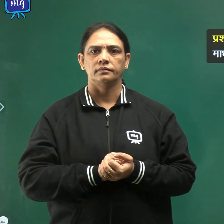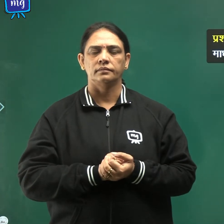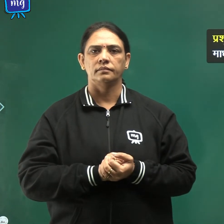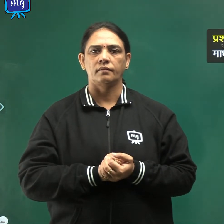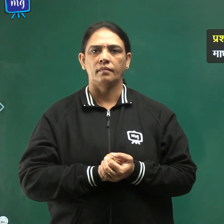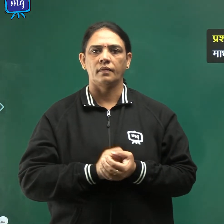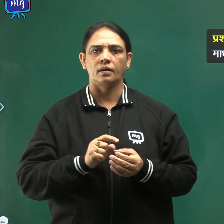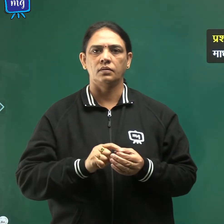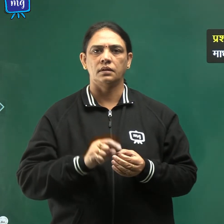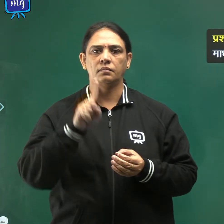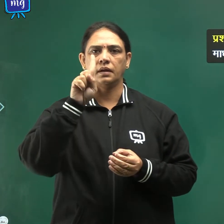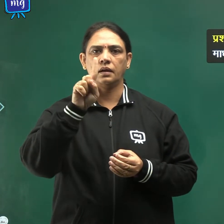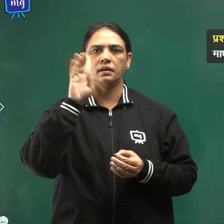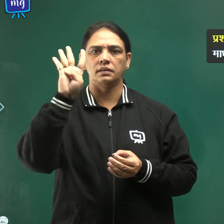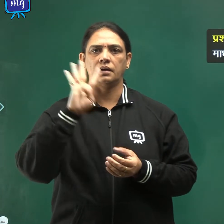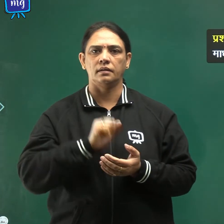प्रश्न नंबर 14,